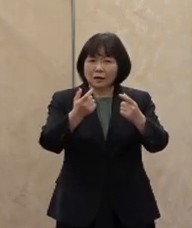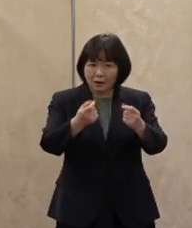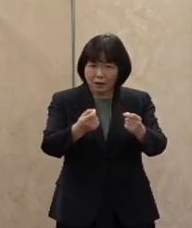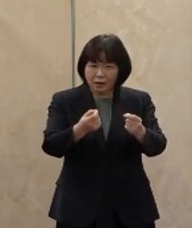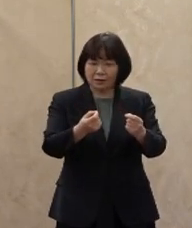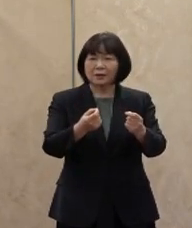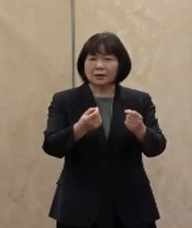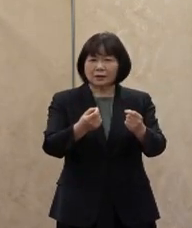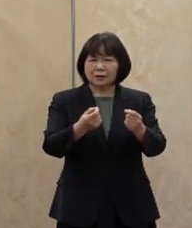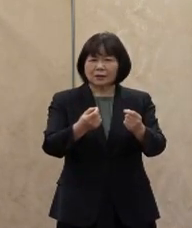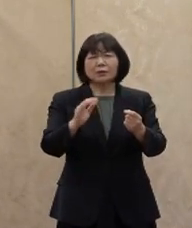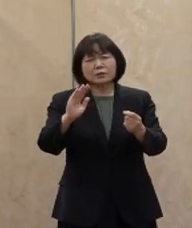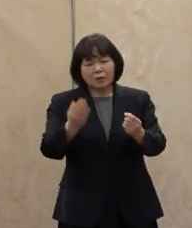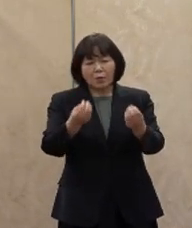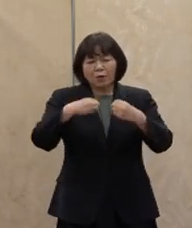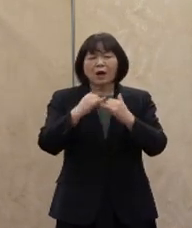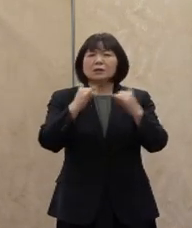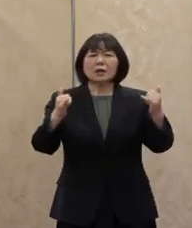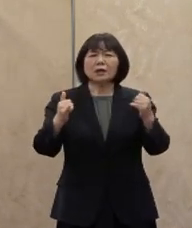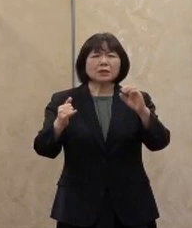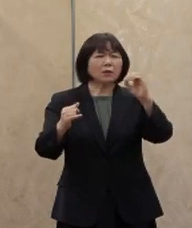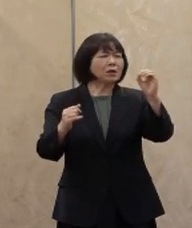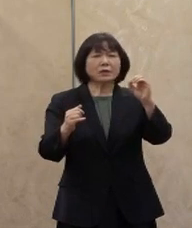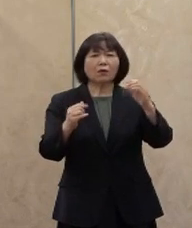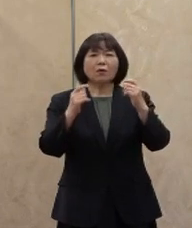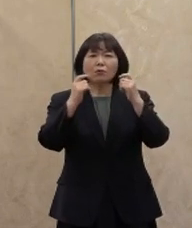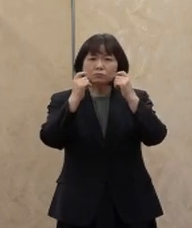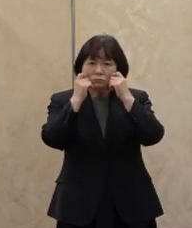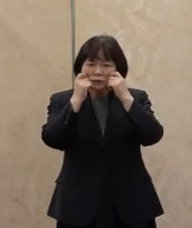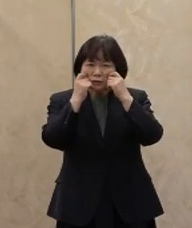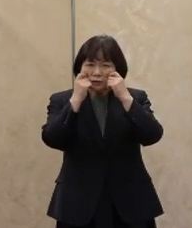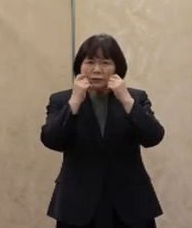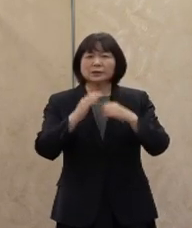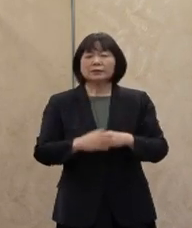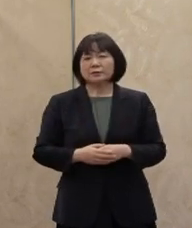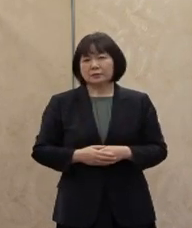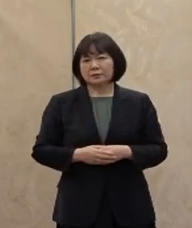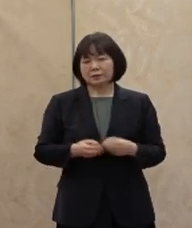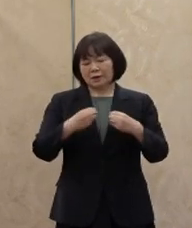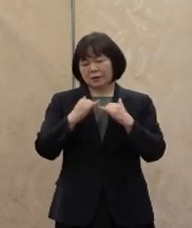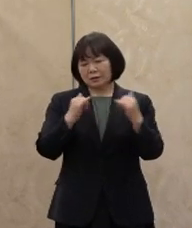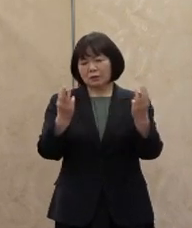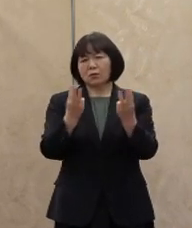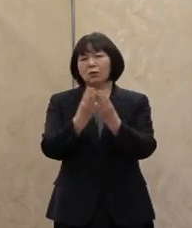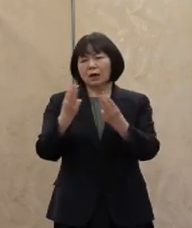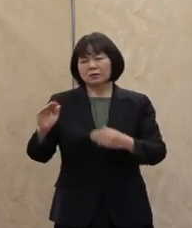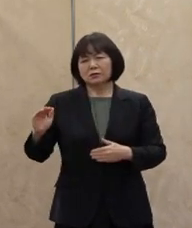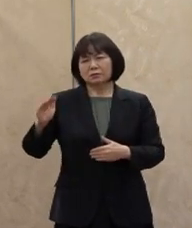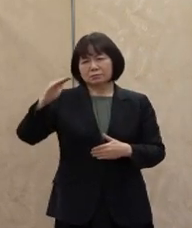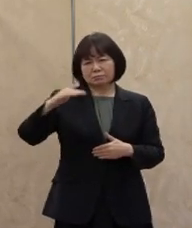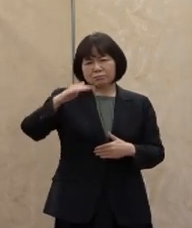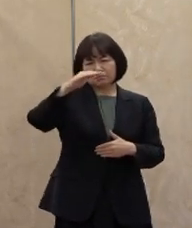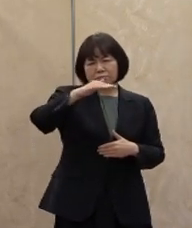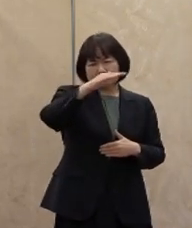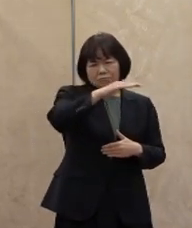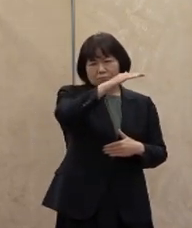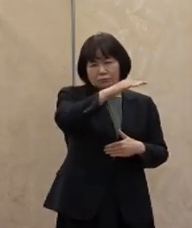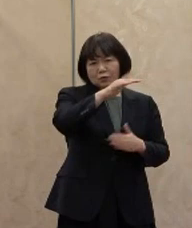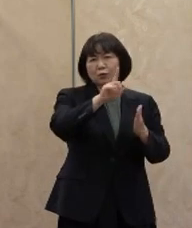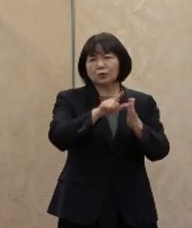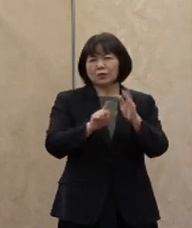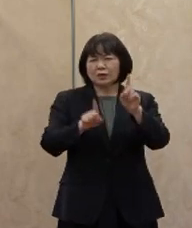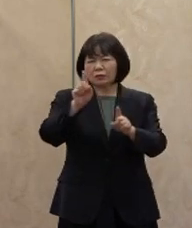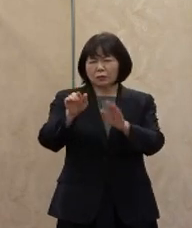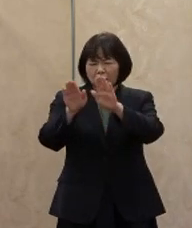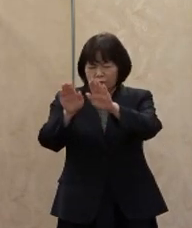この感染者がそれでも出てくるわけです。ゼロにならない。その時に徐々に増えたり、何百人か単位で出てきたりという時で、な